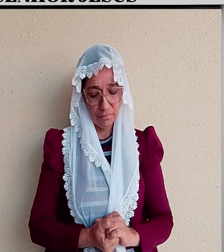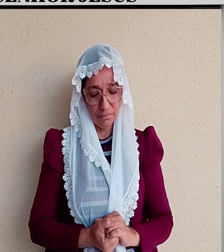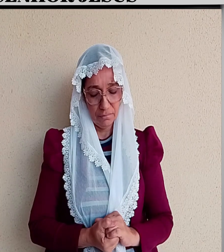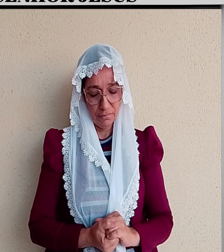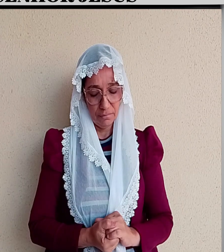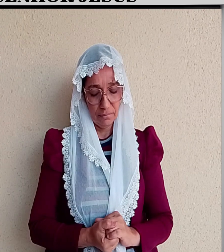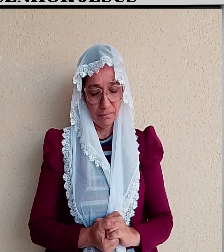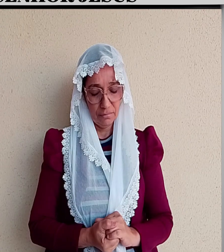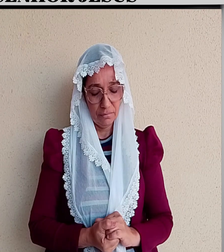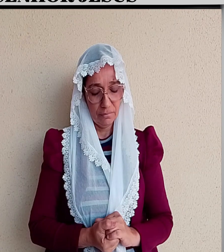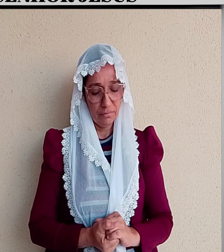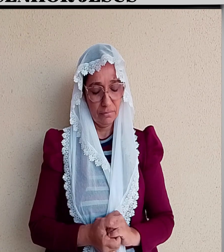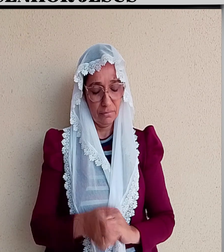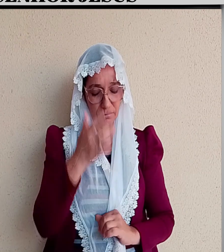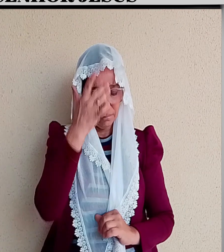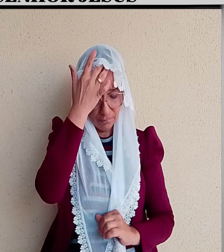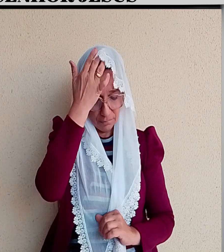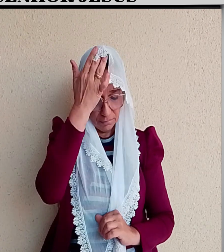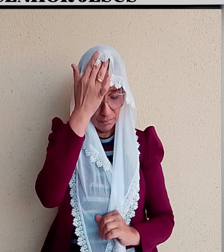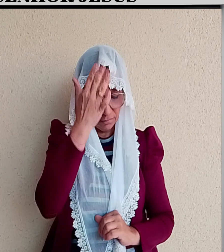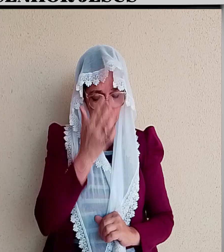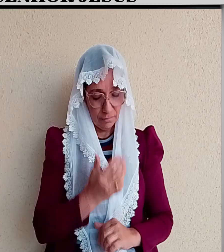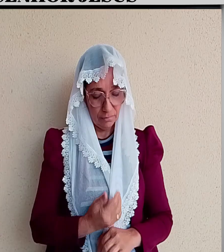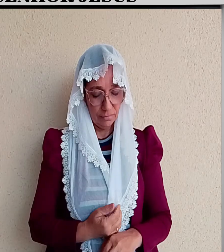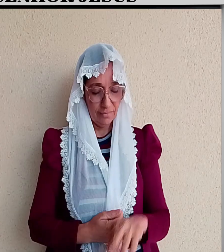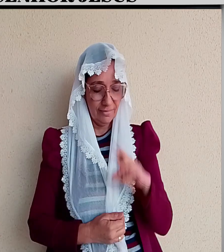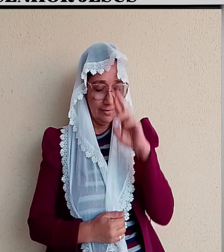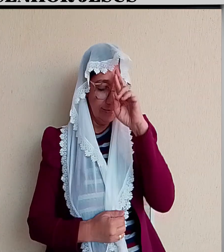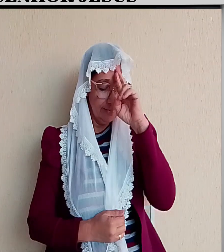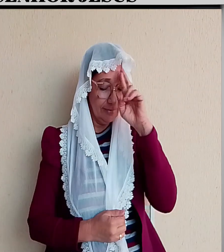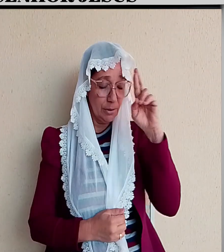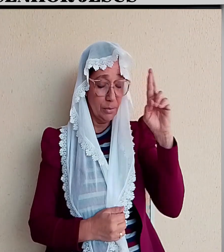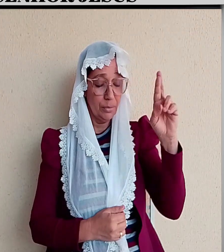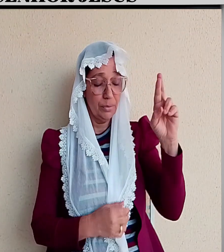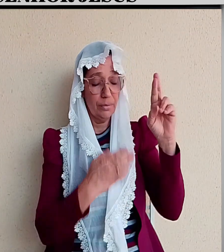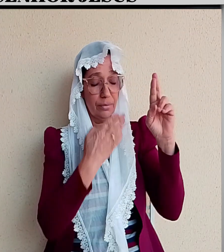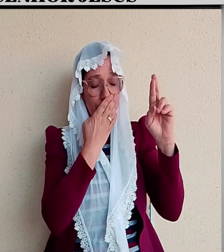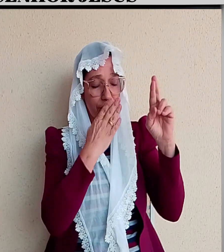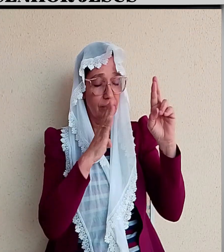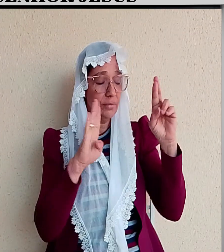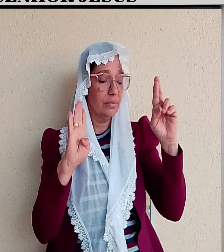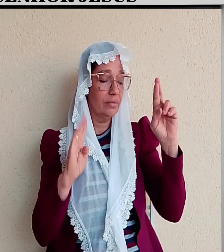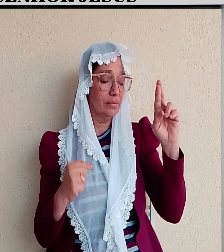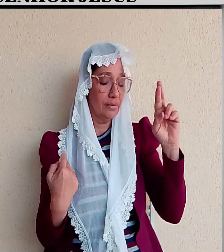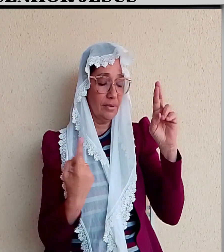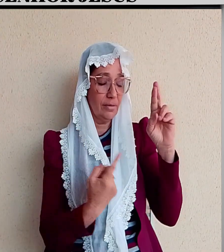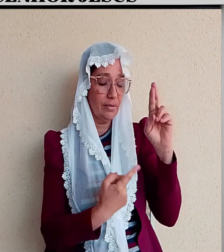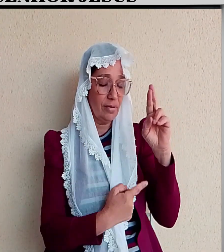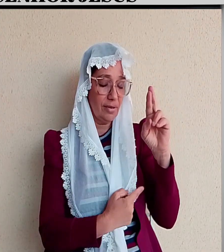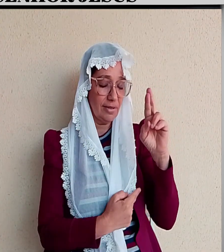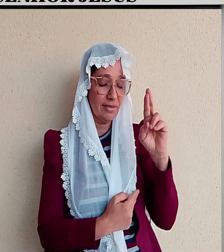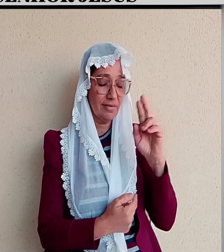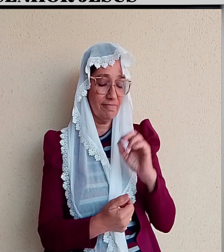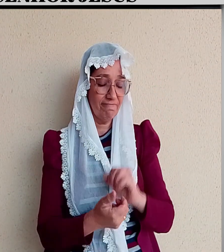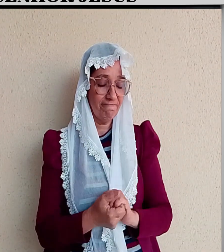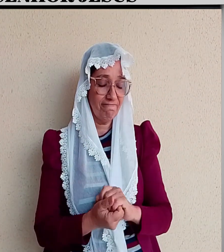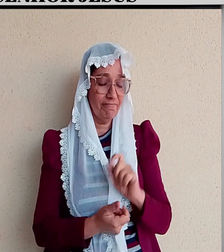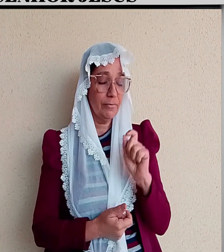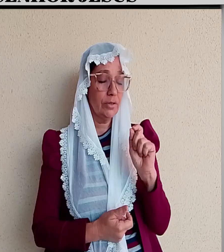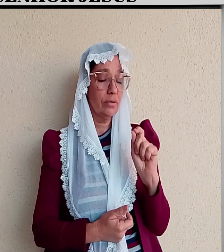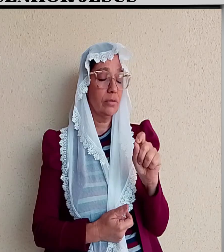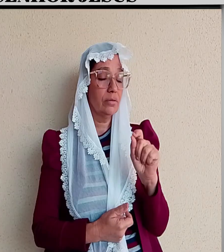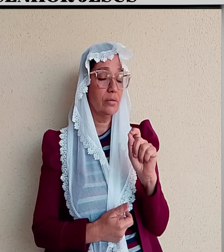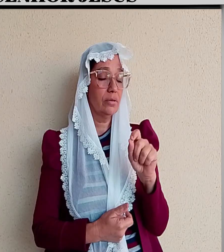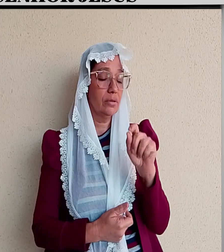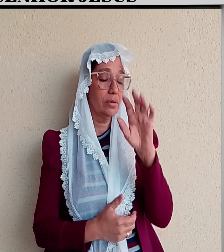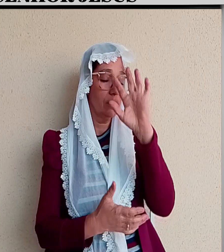chegar, nós ia chegar no topo da nossa fé, Pai amado. Então nos dê, Senhor, Aleluia, Jesus. esteja sobre nós,